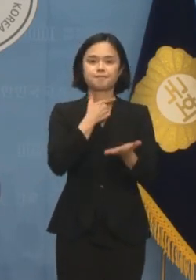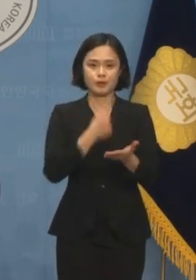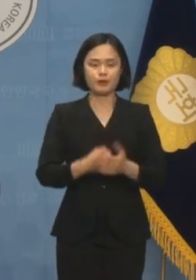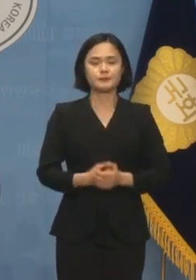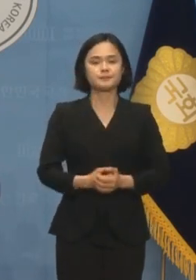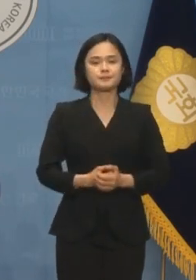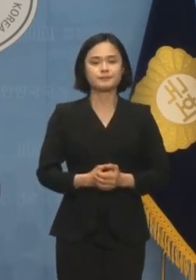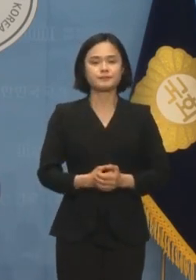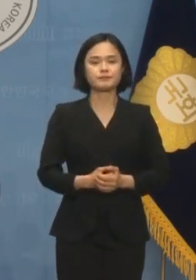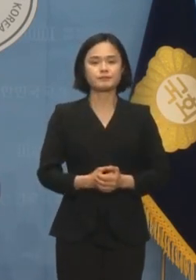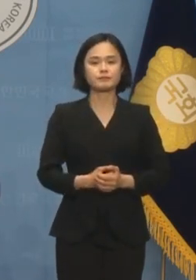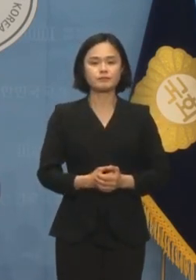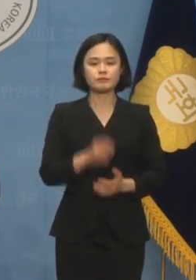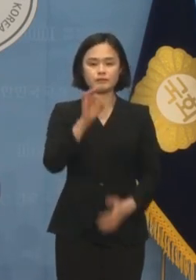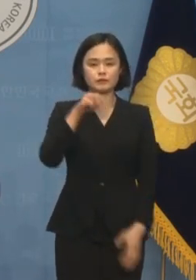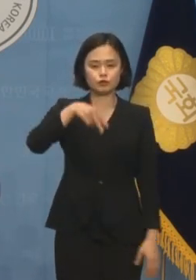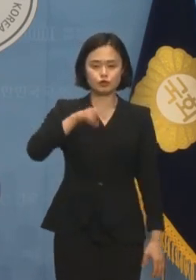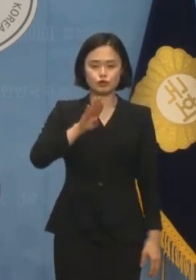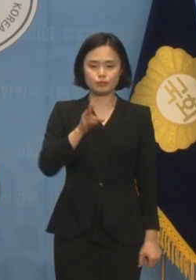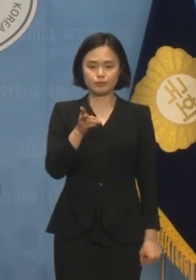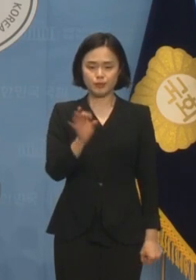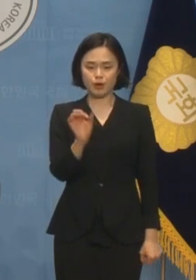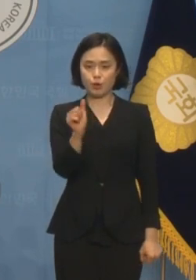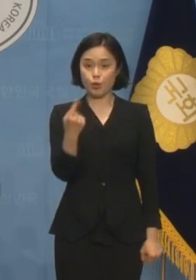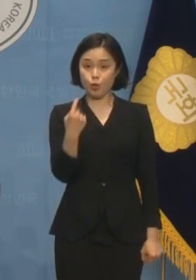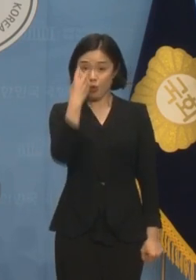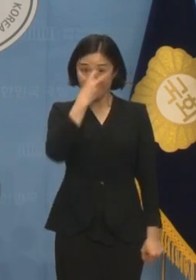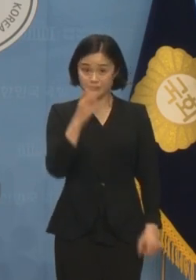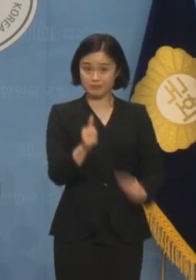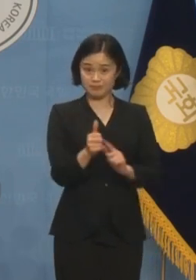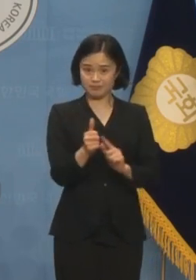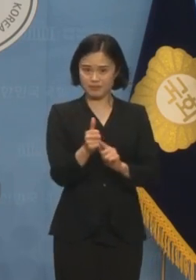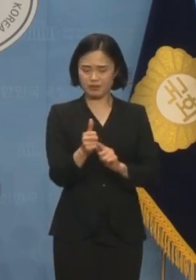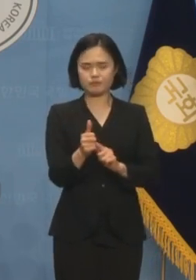정치감사의 주모자 유병호 감사위원은 사퇴하십시오.